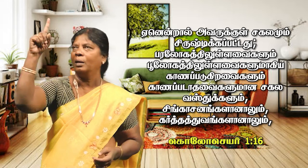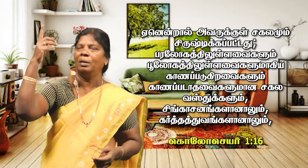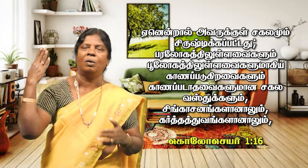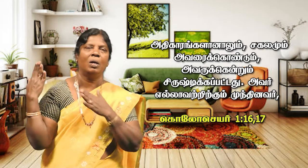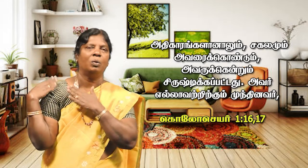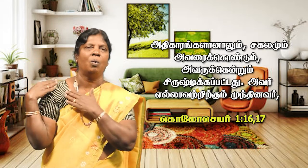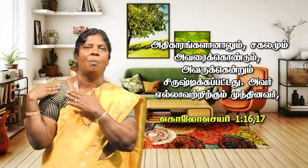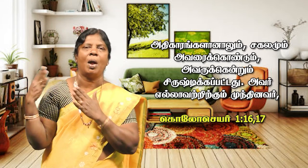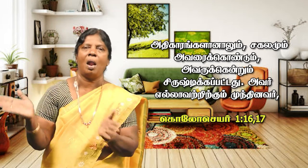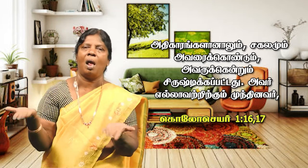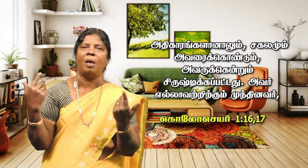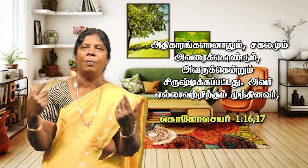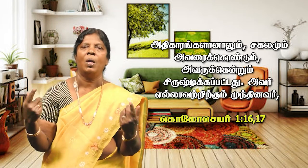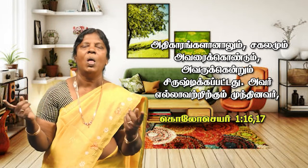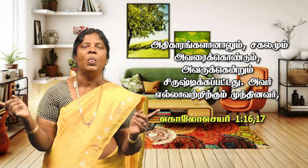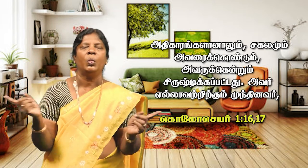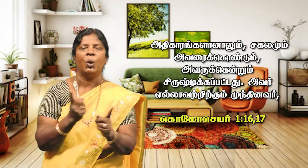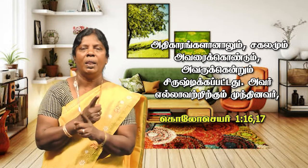கர்த்தத்துவங்களானாலும்